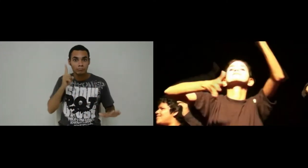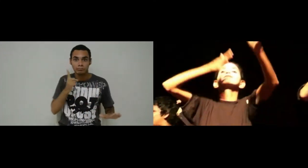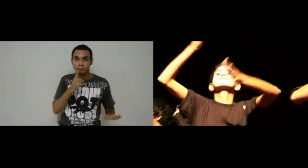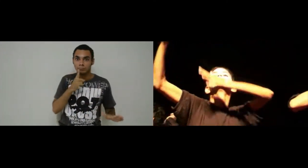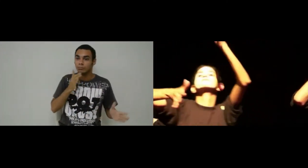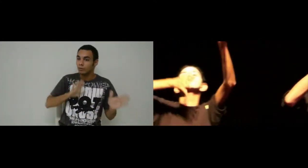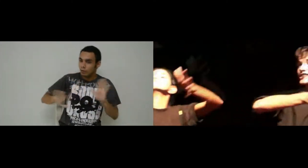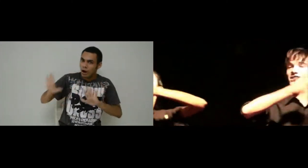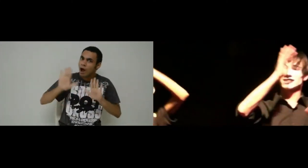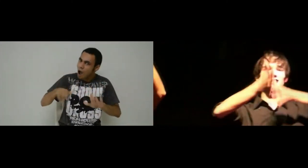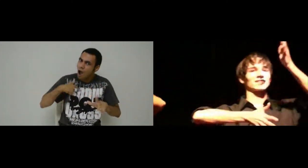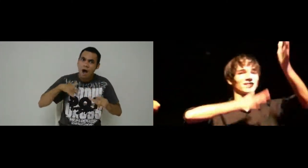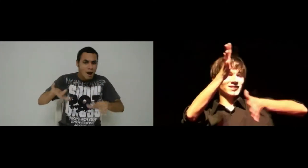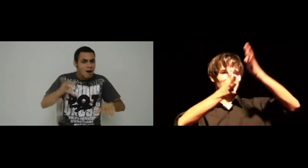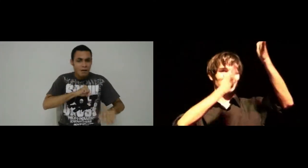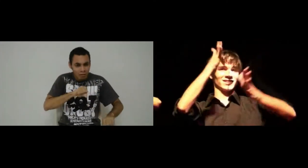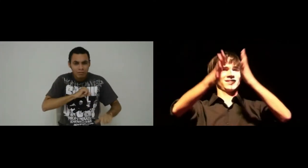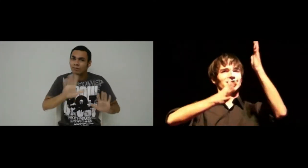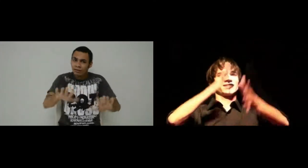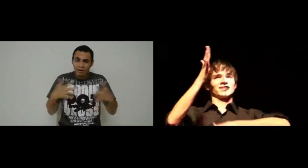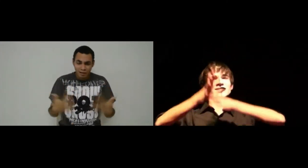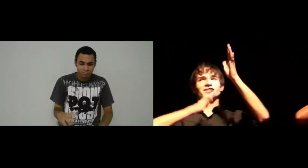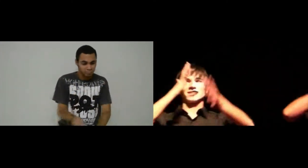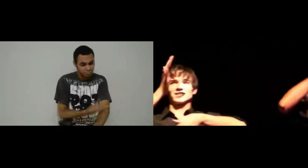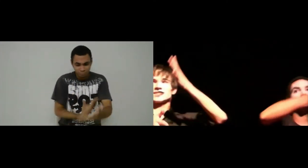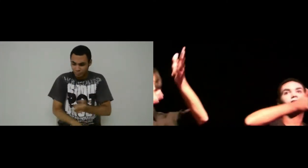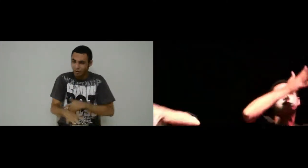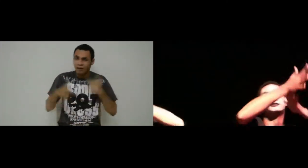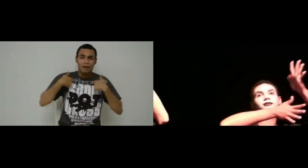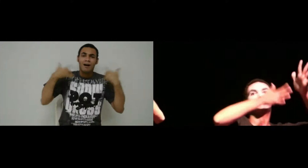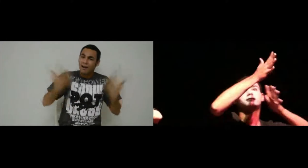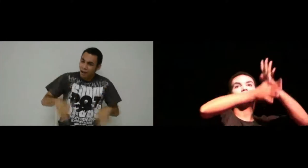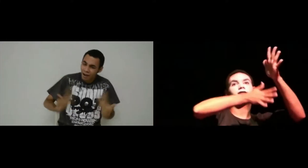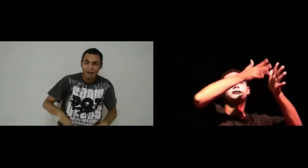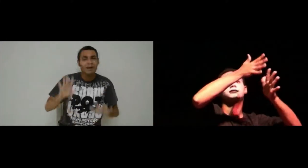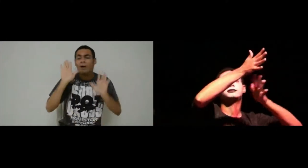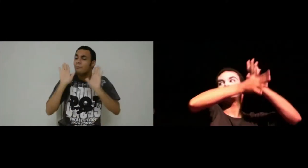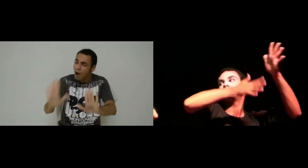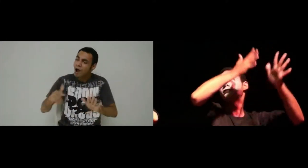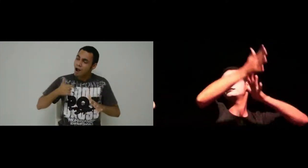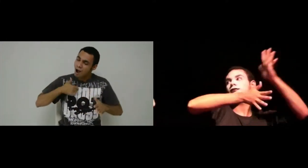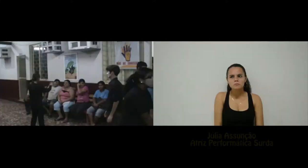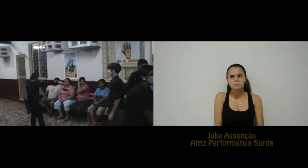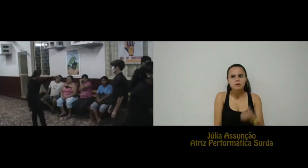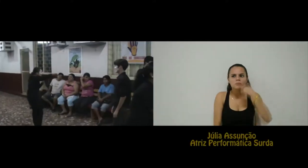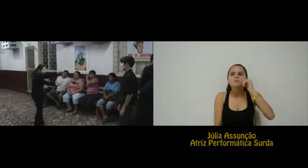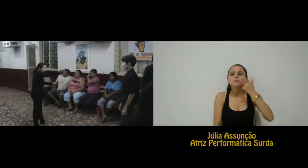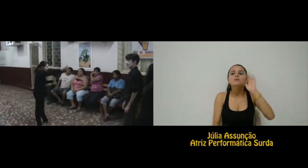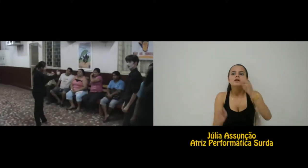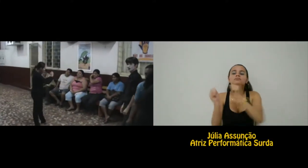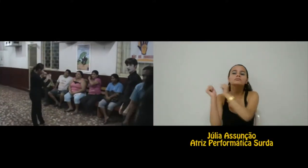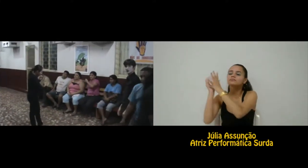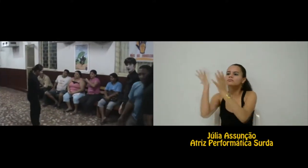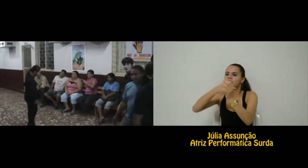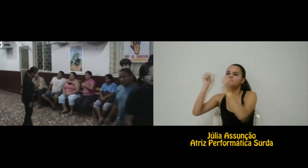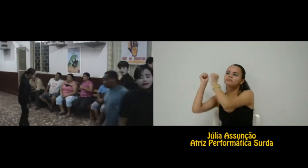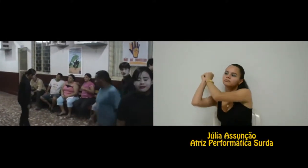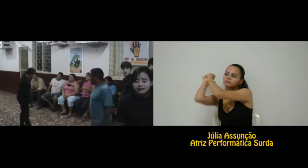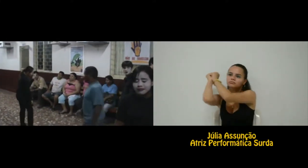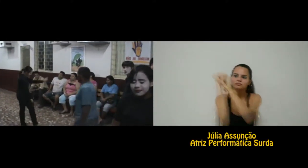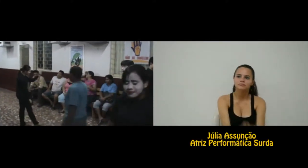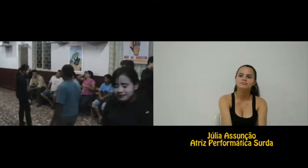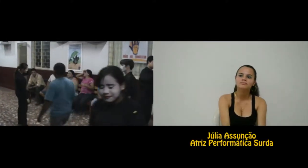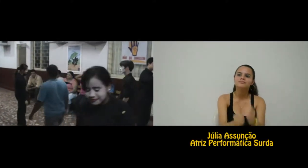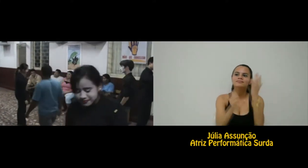conselhos eu começo, na hora da apresentação eu estou calma, e aí as pessoas veem que eu estou calma. Os meus pais me trazem